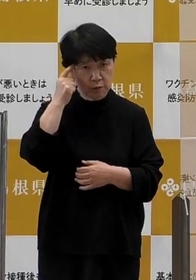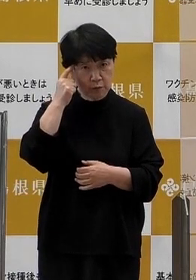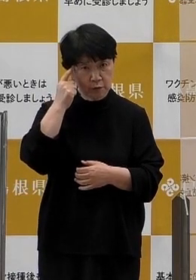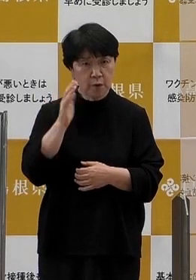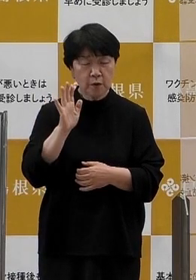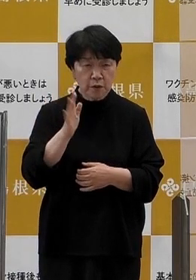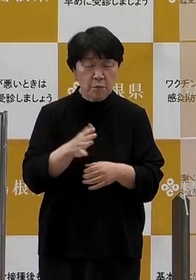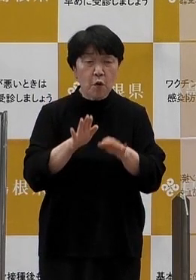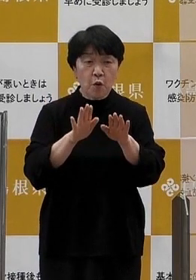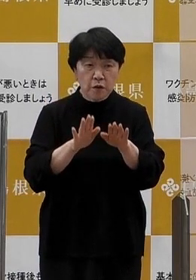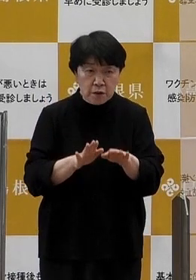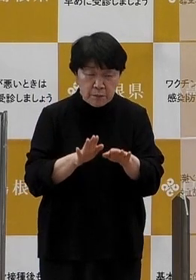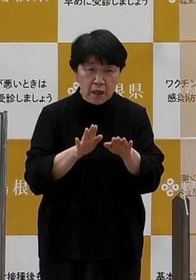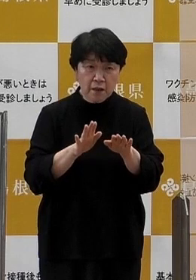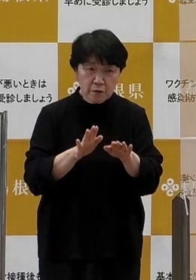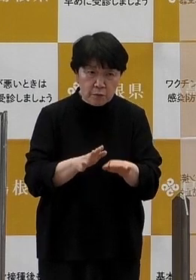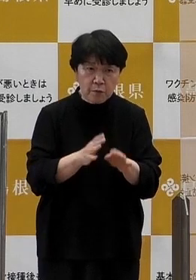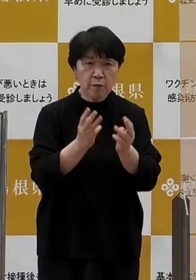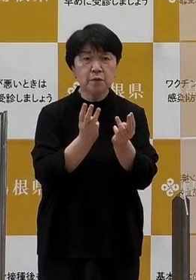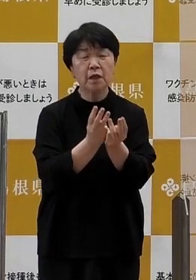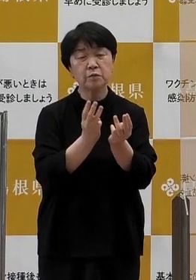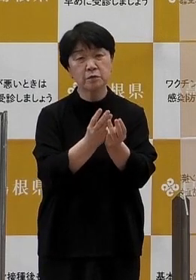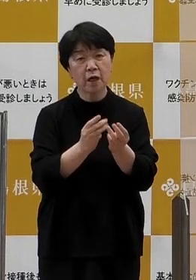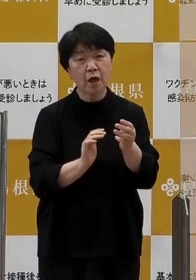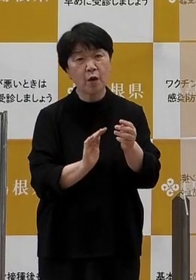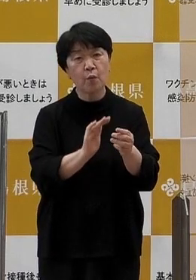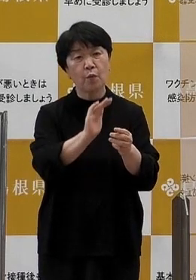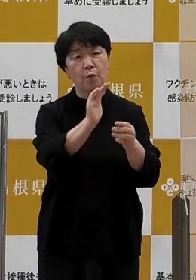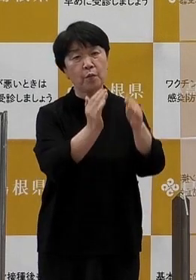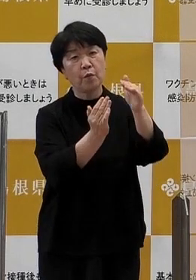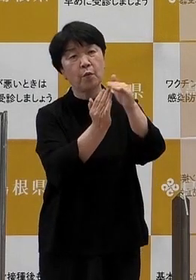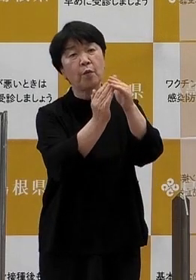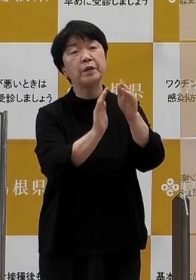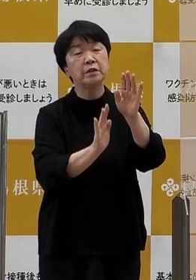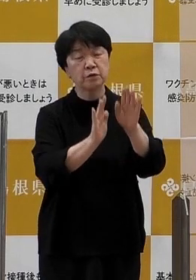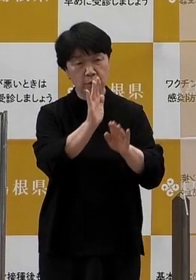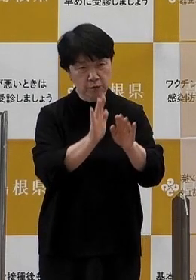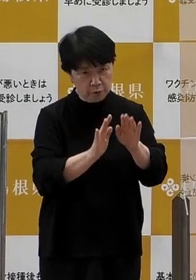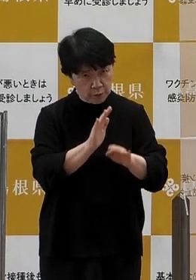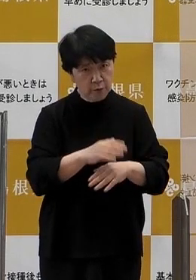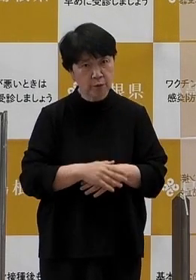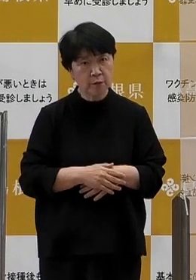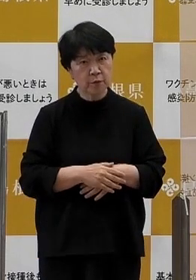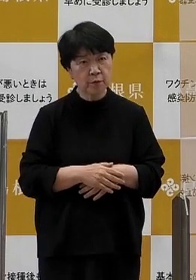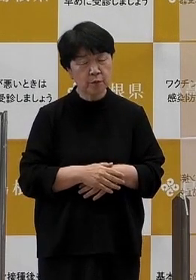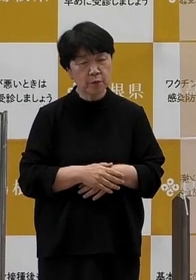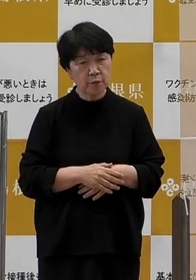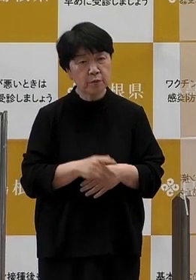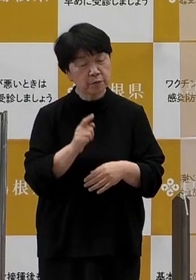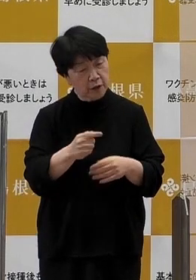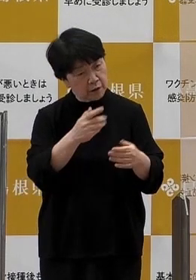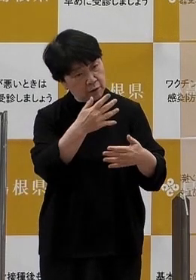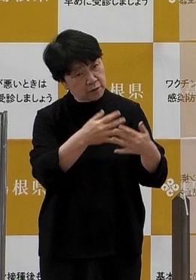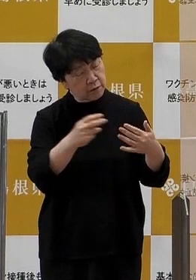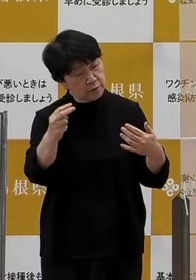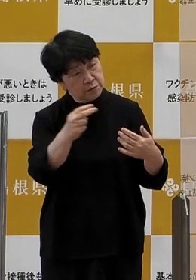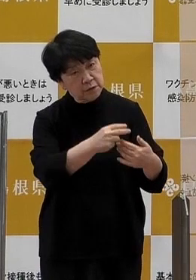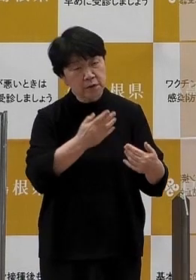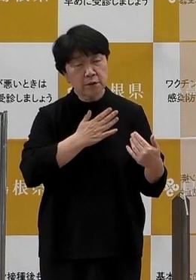高水準に近づいている、なおかつあの最あの見ていただくと分かりますけど、